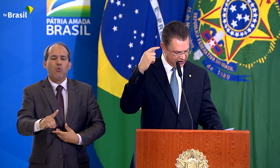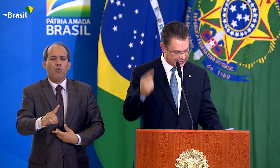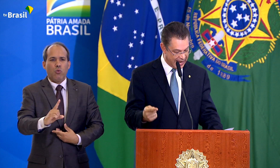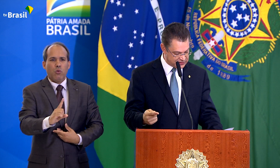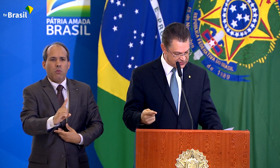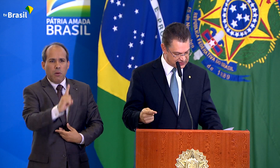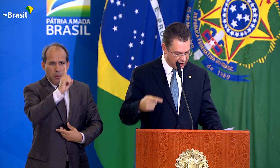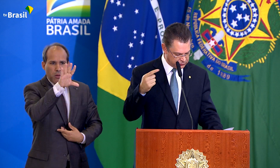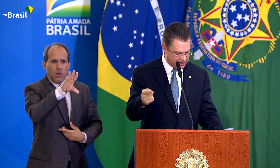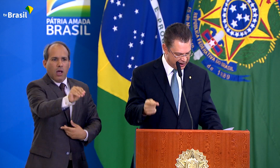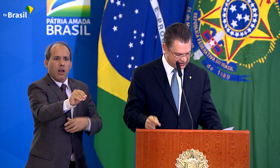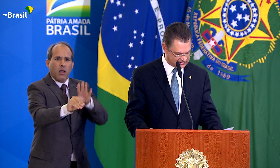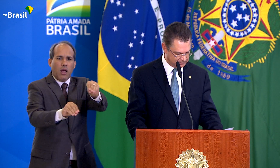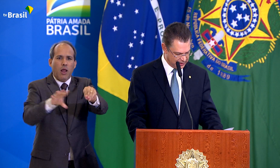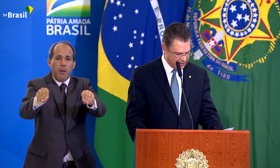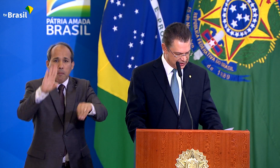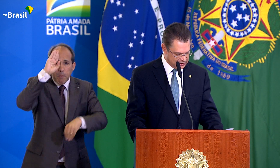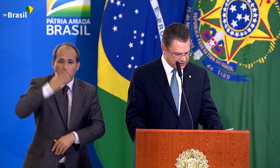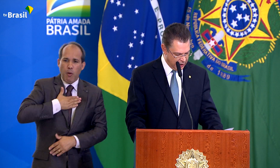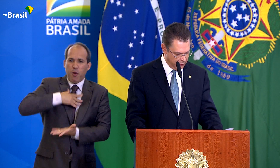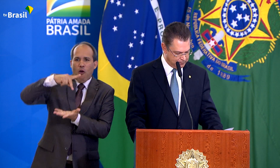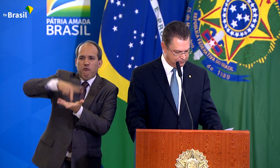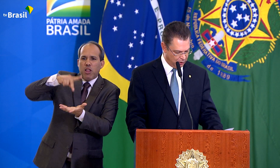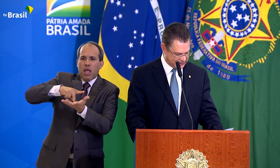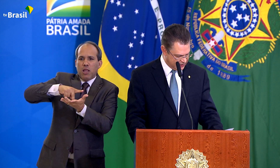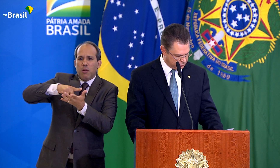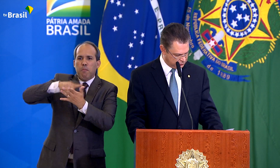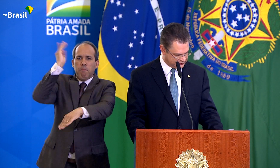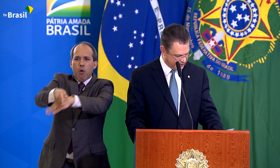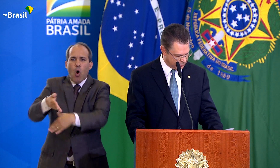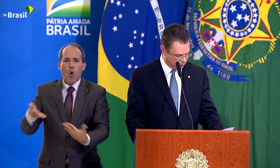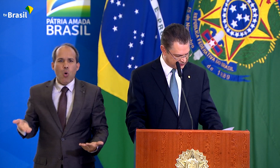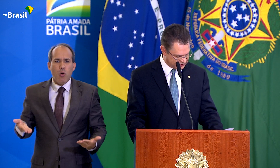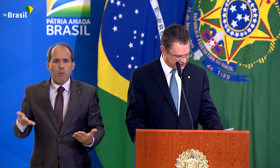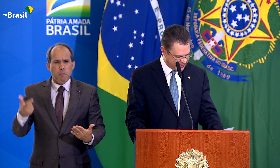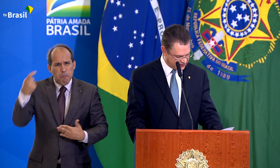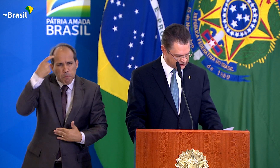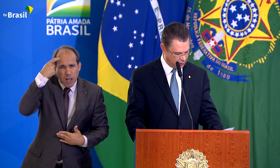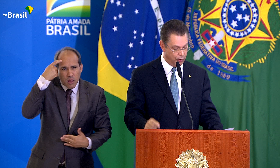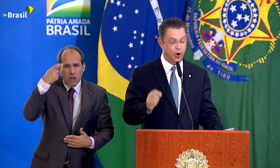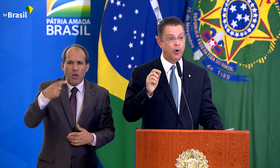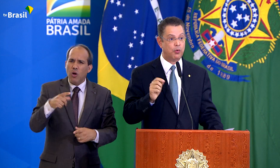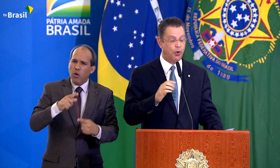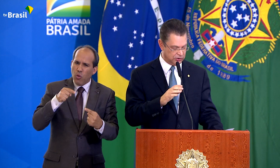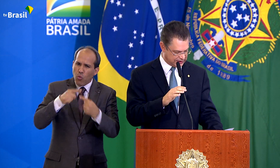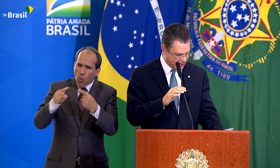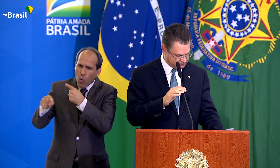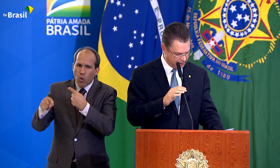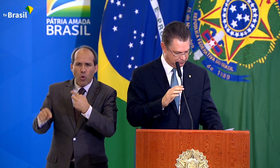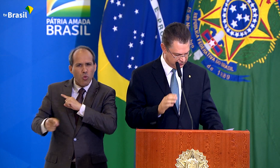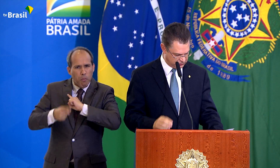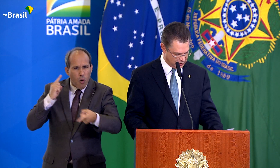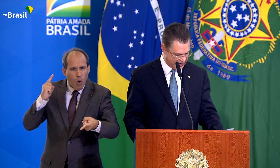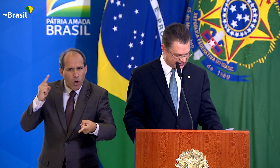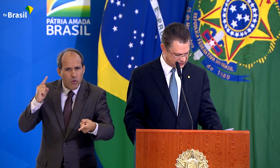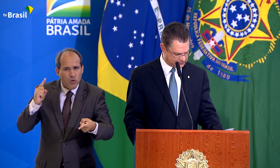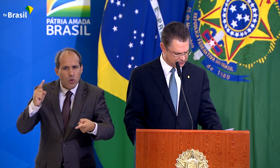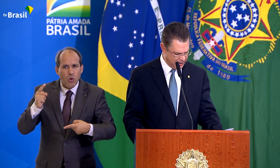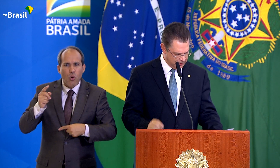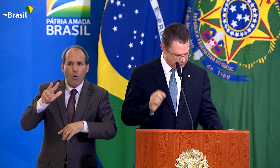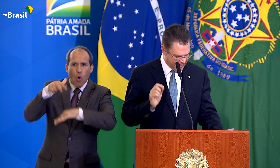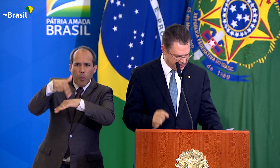suas verdades aos demais não podendo ser contestados ou contra